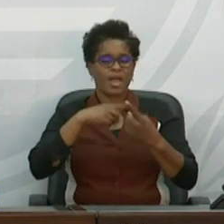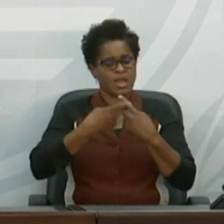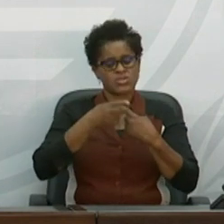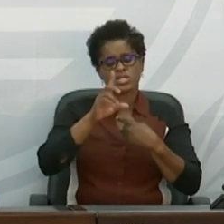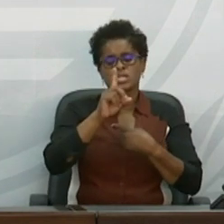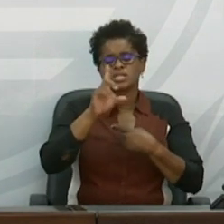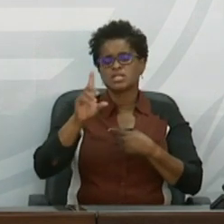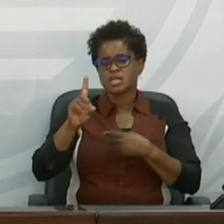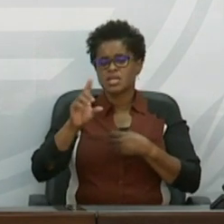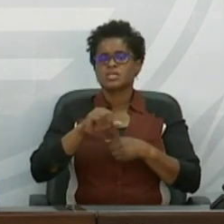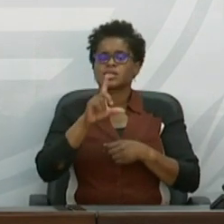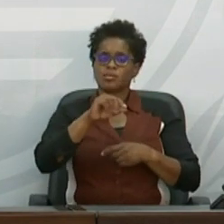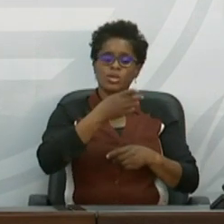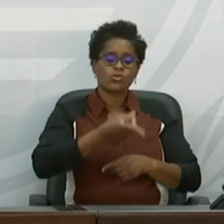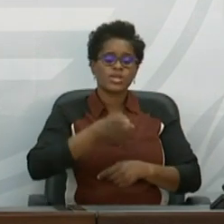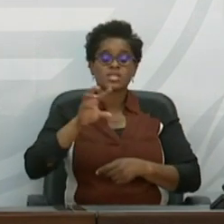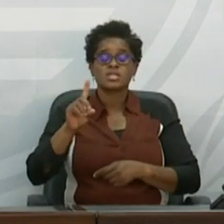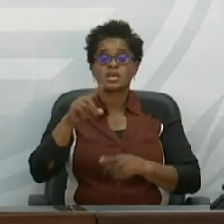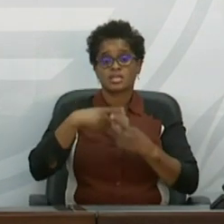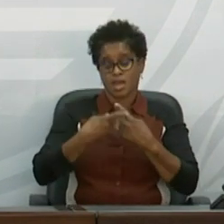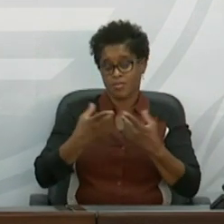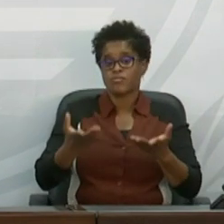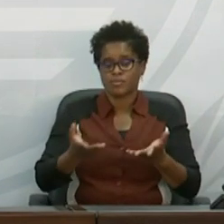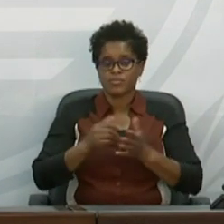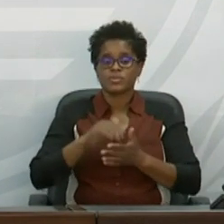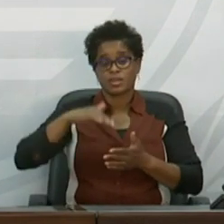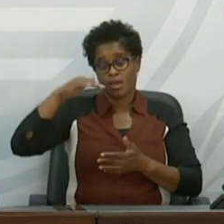66 anos e 96 anos de idade, respectivamente.